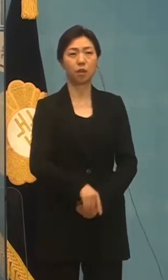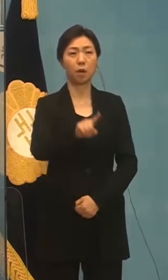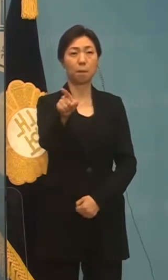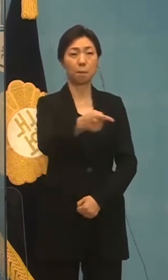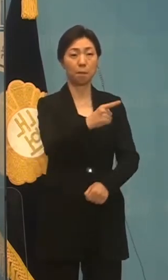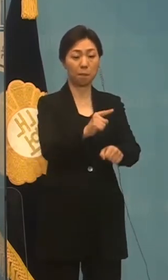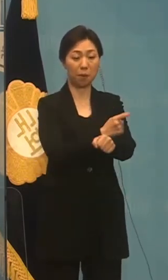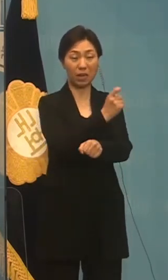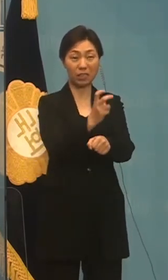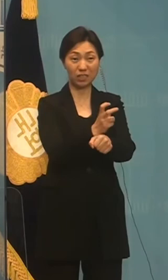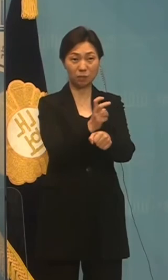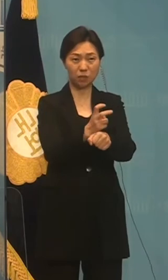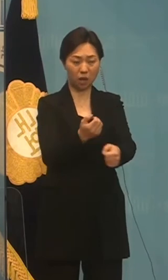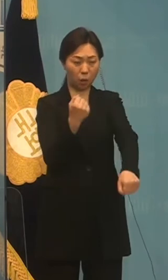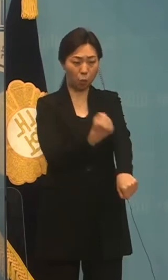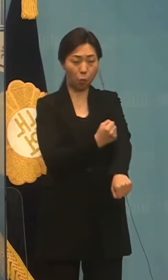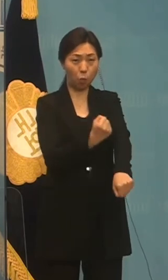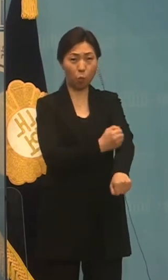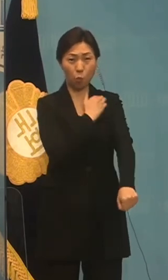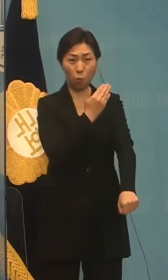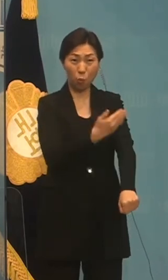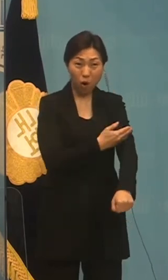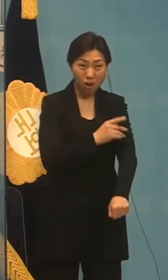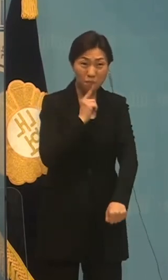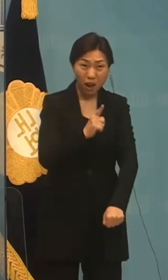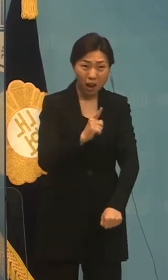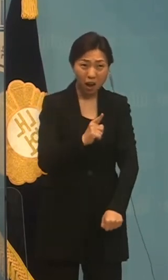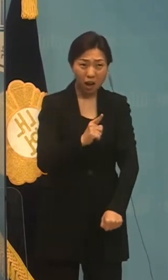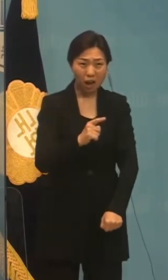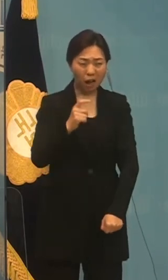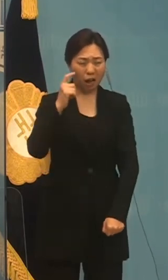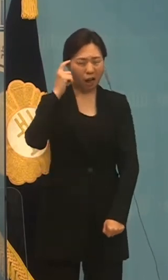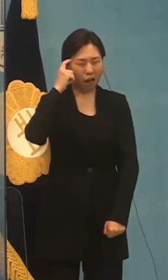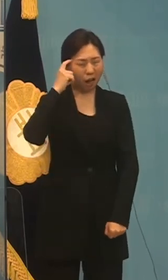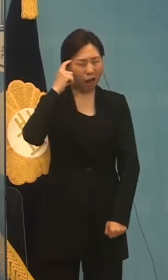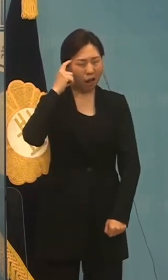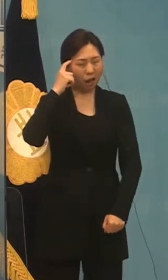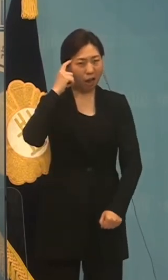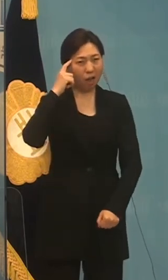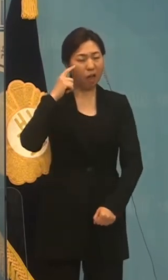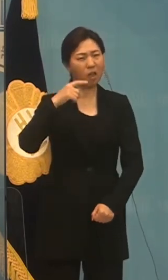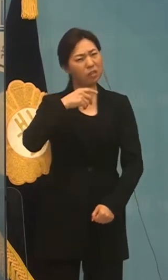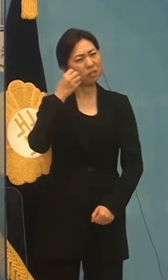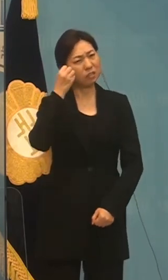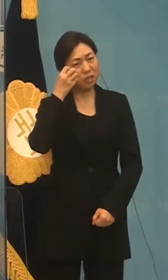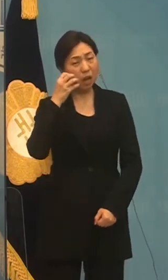120시간 노동할 권리를 외치는 시대 착오의 아이콘 윤석열 후보나